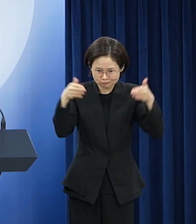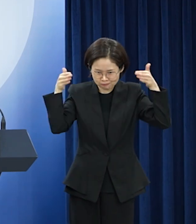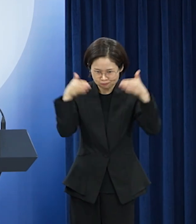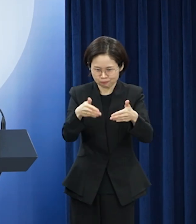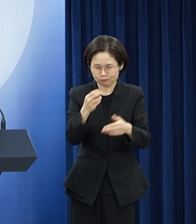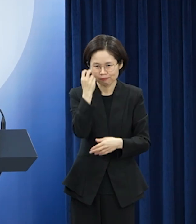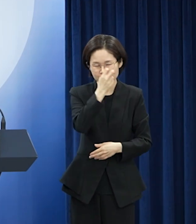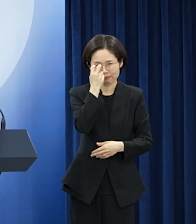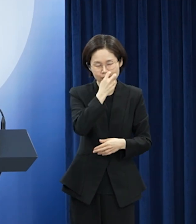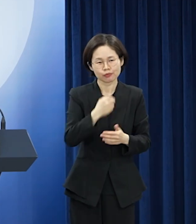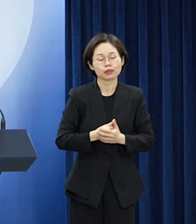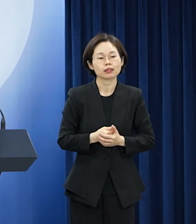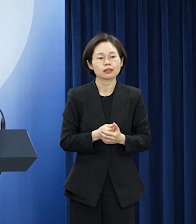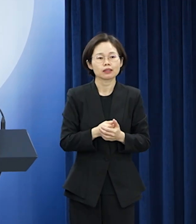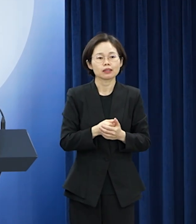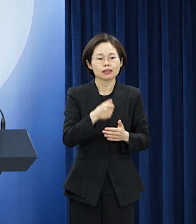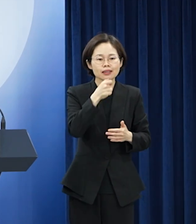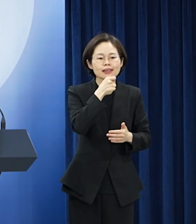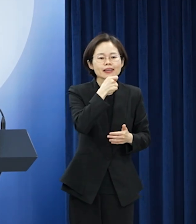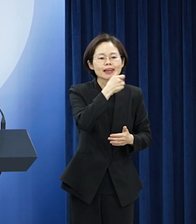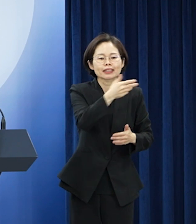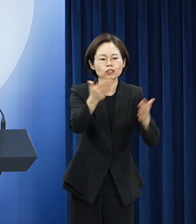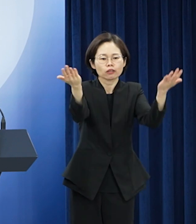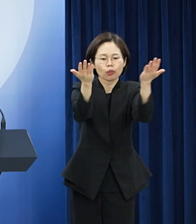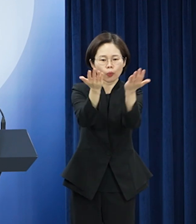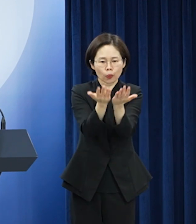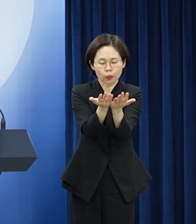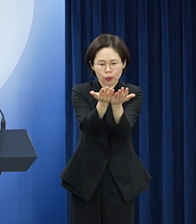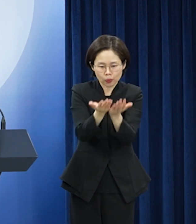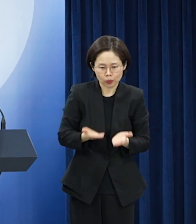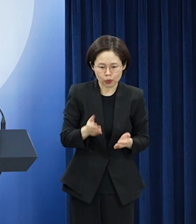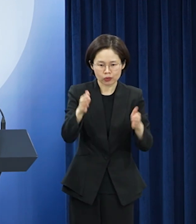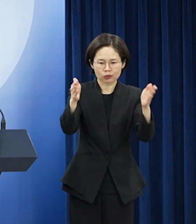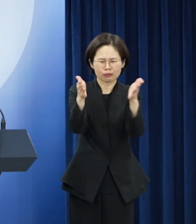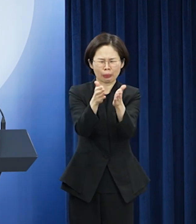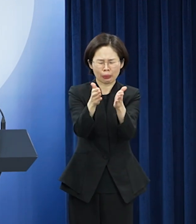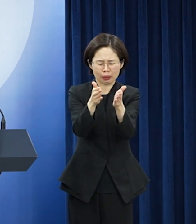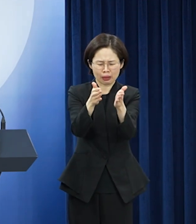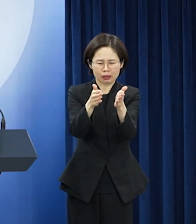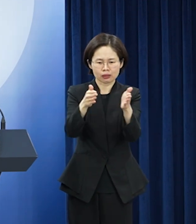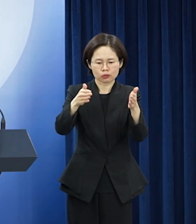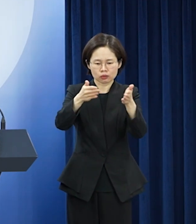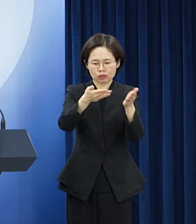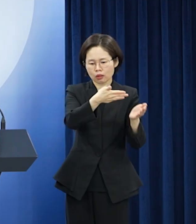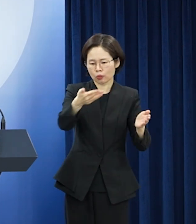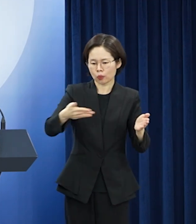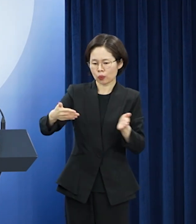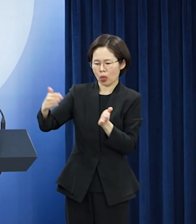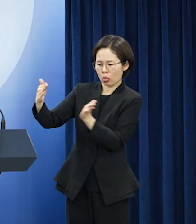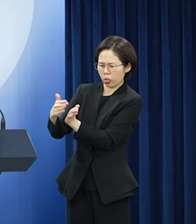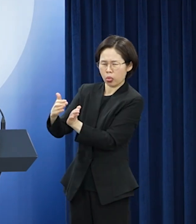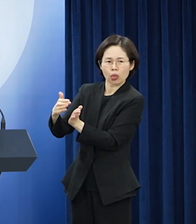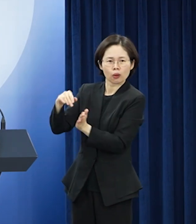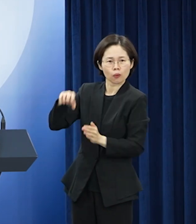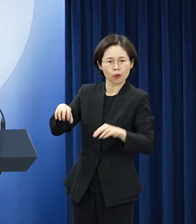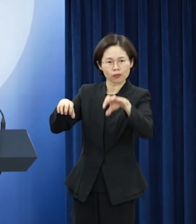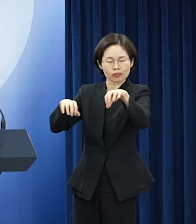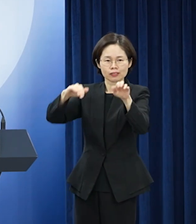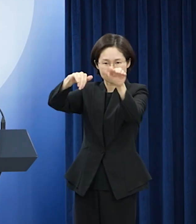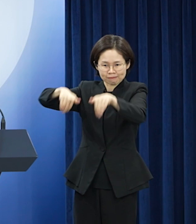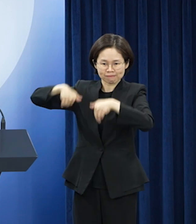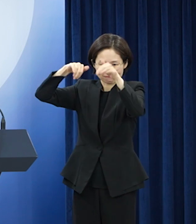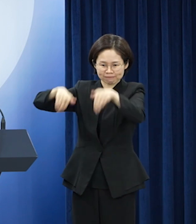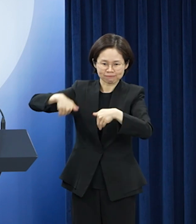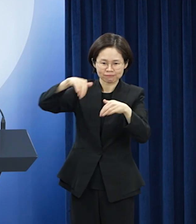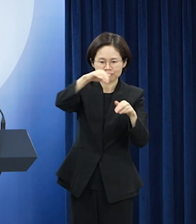관리하고 하천 합류부와 협착부 등 물 흐름에 지장이 있는 곳은 수목 제거와 퇴적토 준설